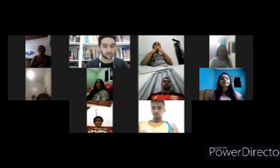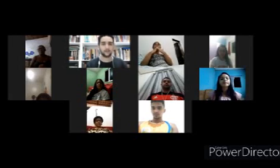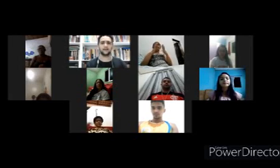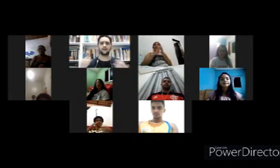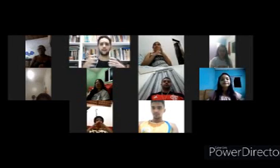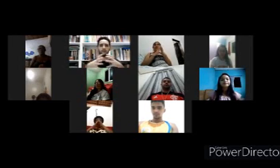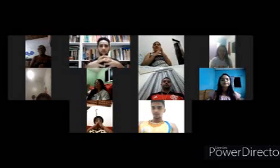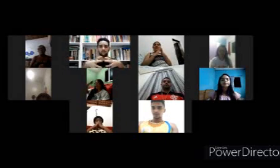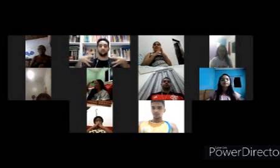Grande,